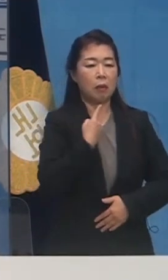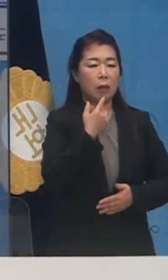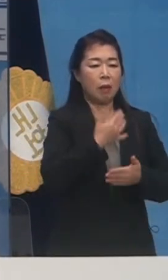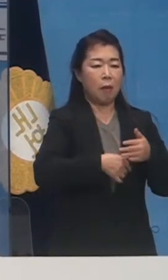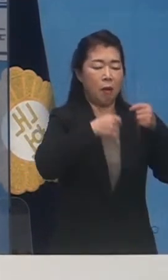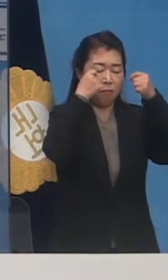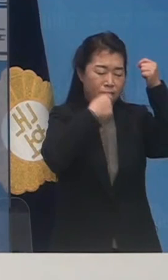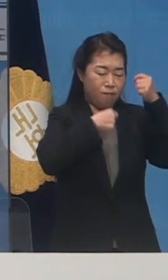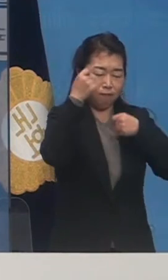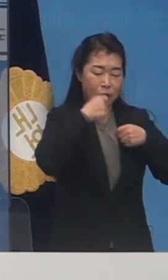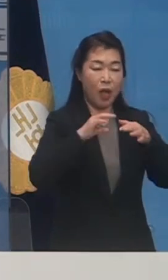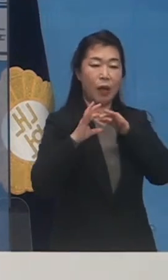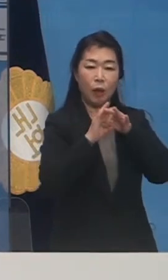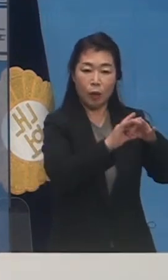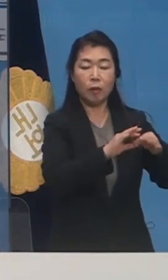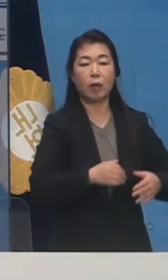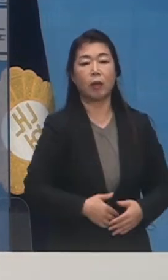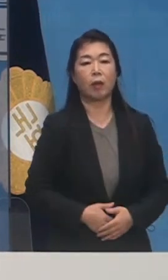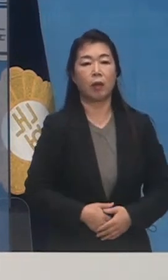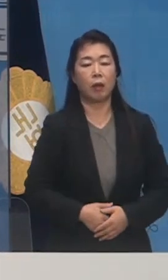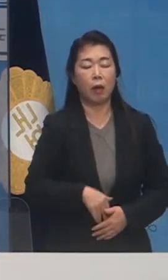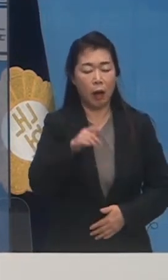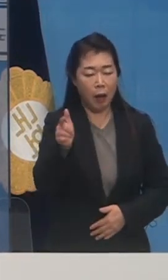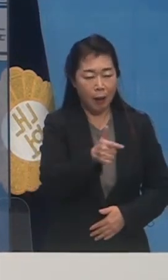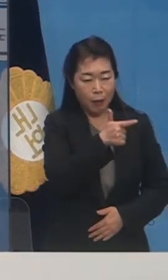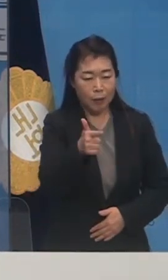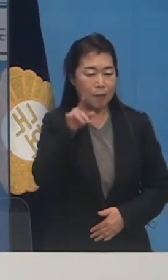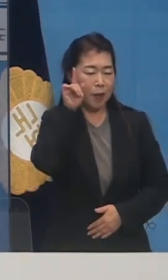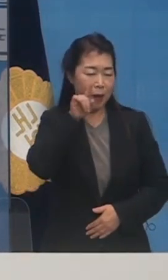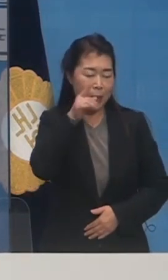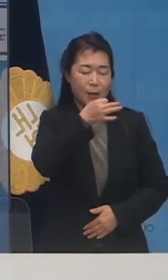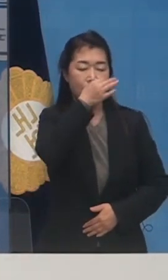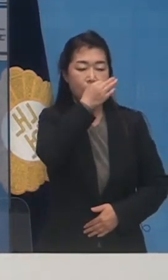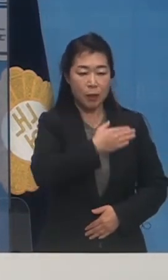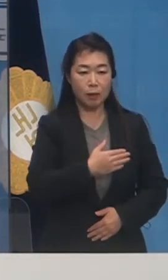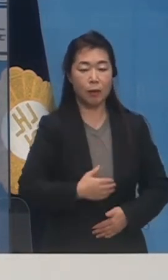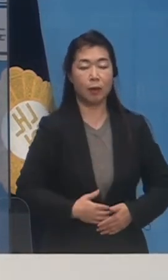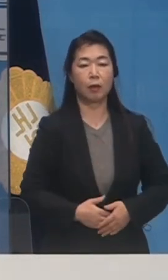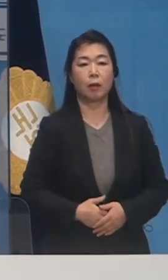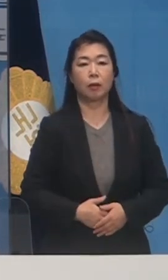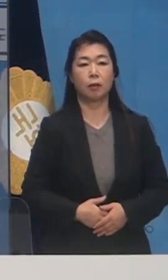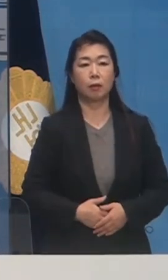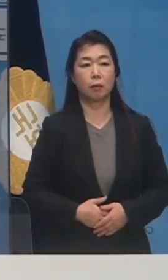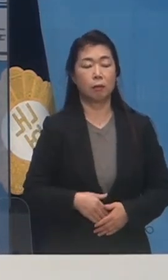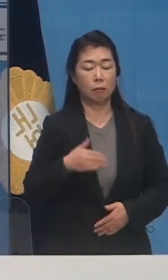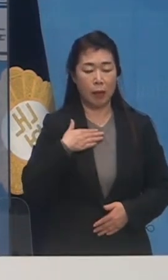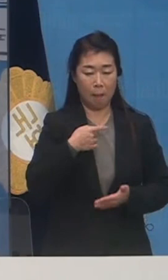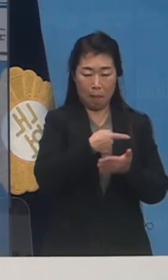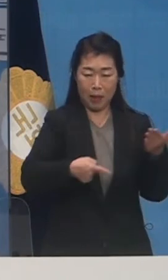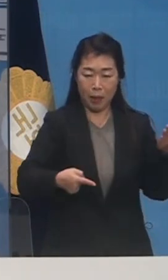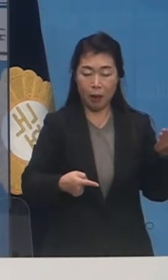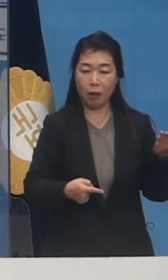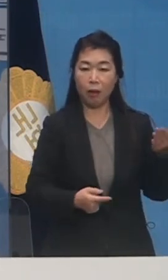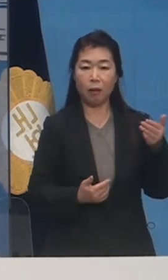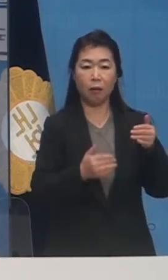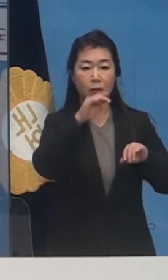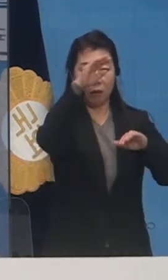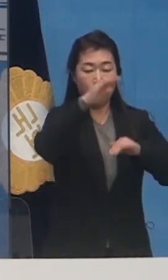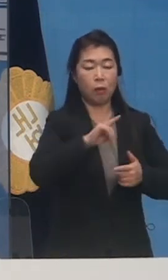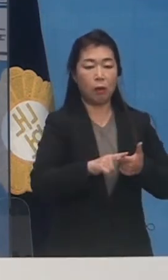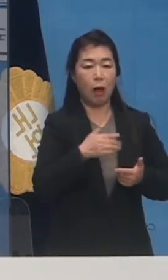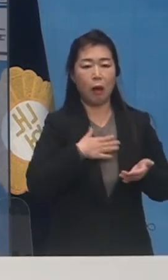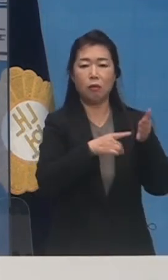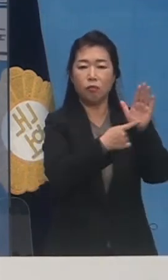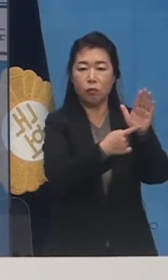계속 울었습니다. 하루하루가 힘들었습니다. 피해 사실을 알리고